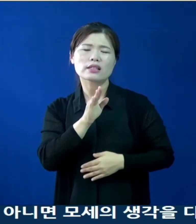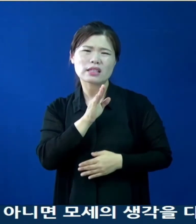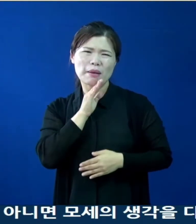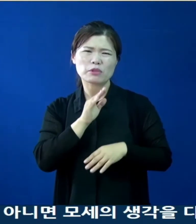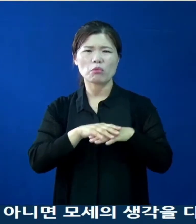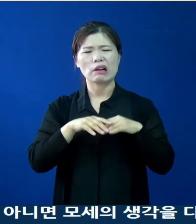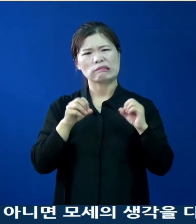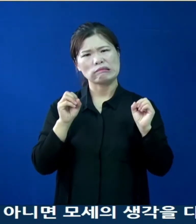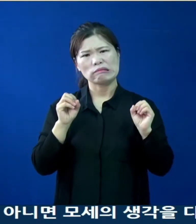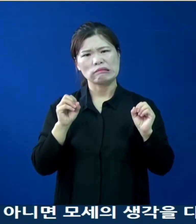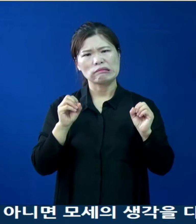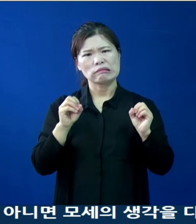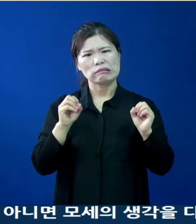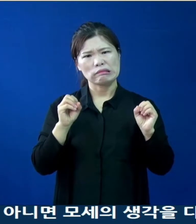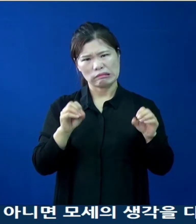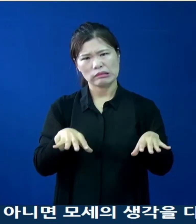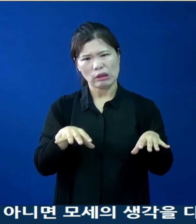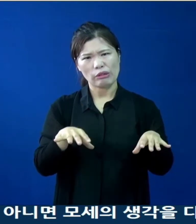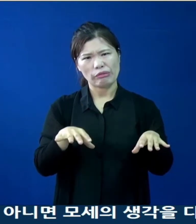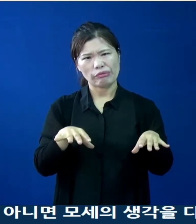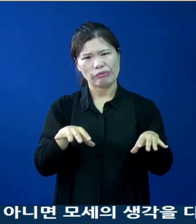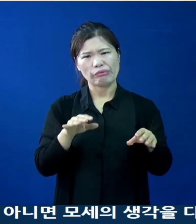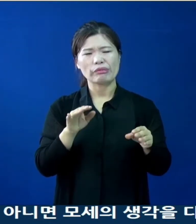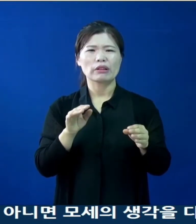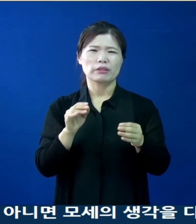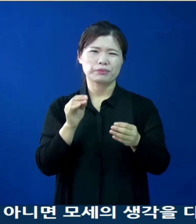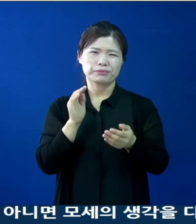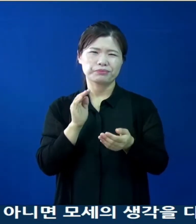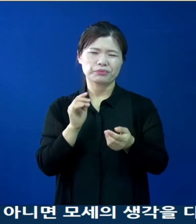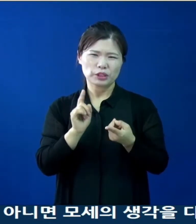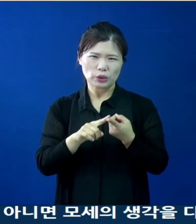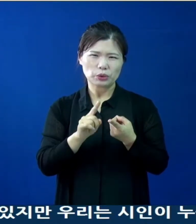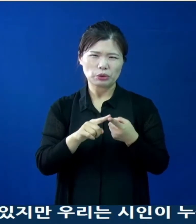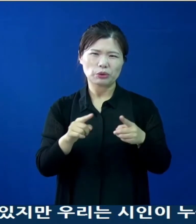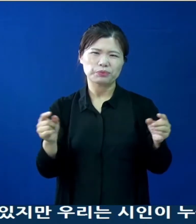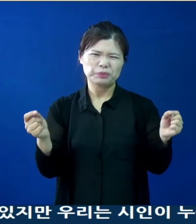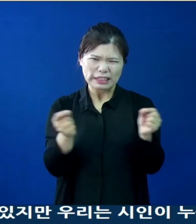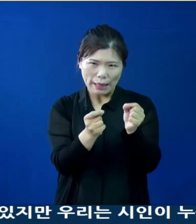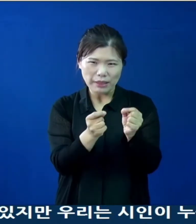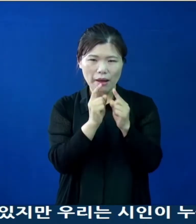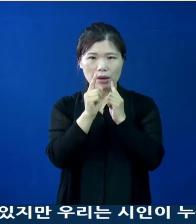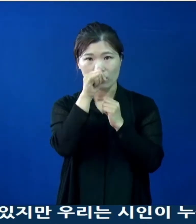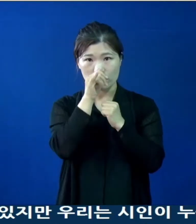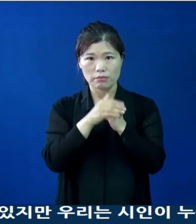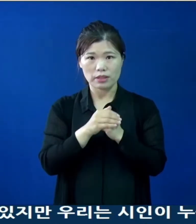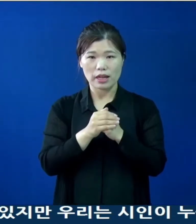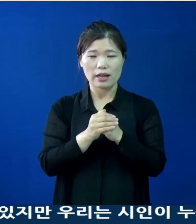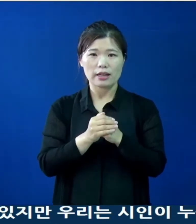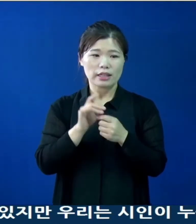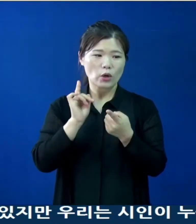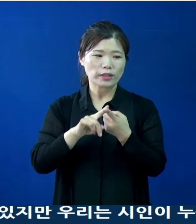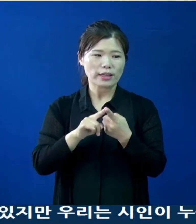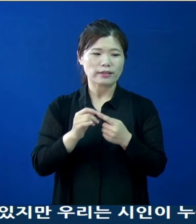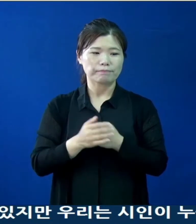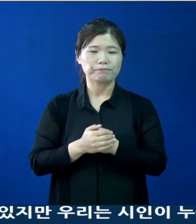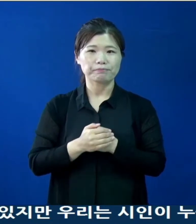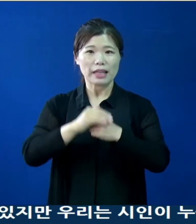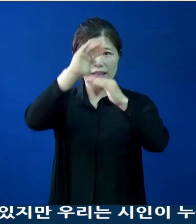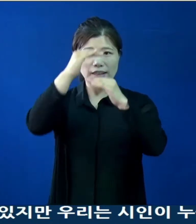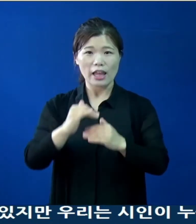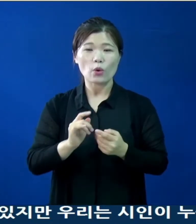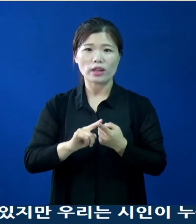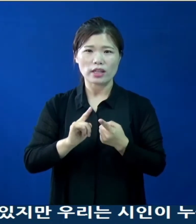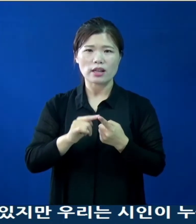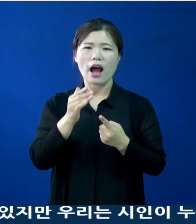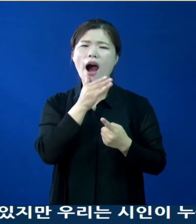덧없을 정도로 짧다는 겁니다. 아마 시편 90편의 내용을 제가 추려서 여러분에게 소개할 테인데, 그